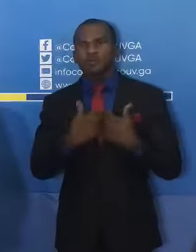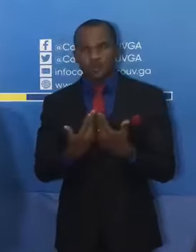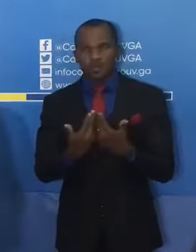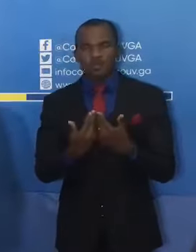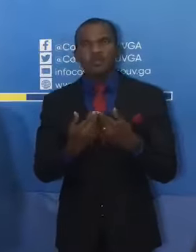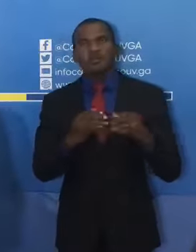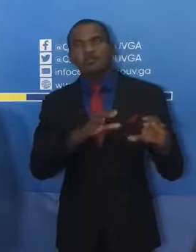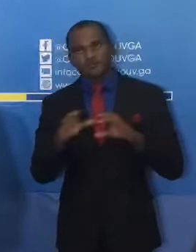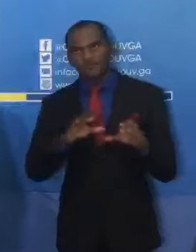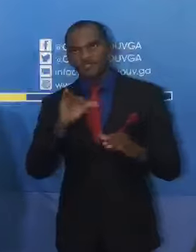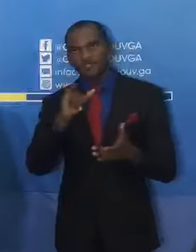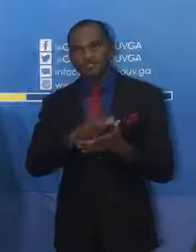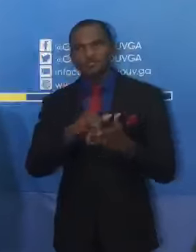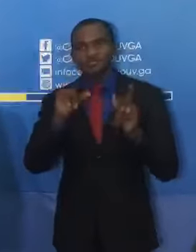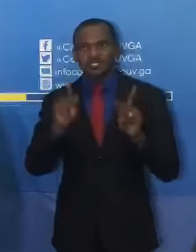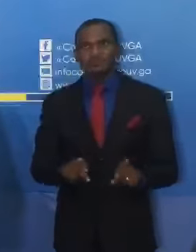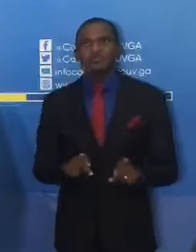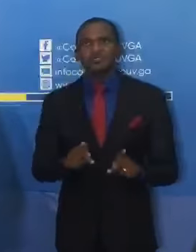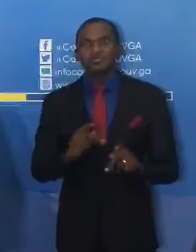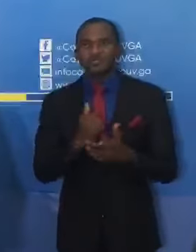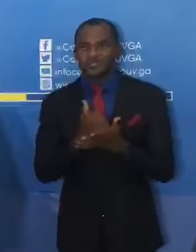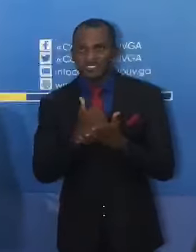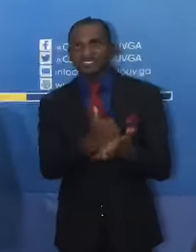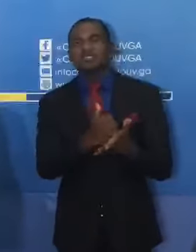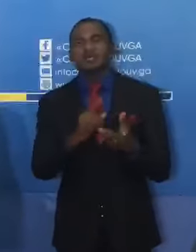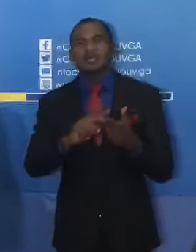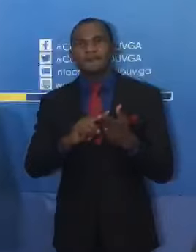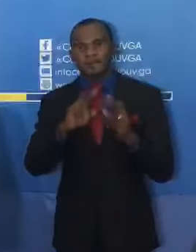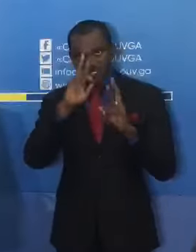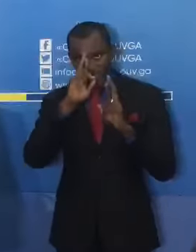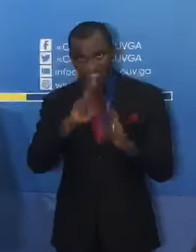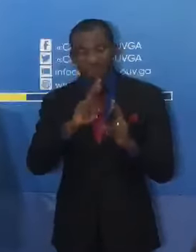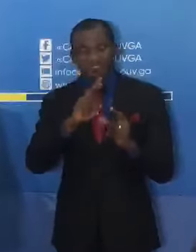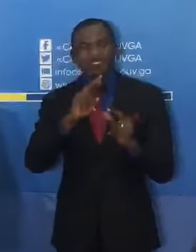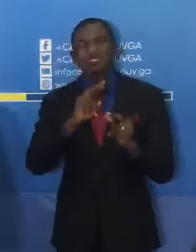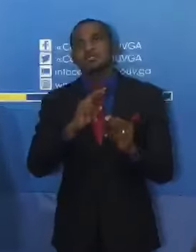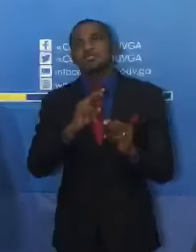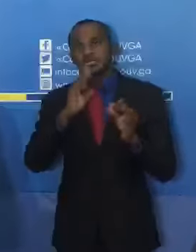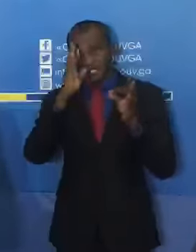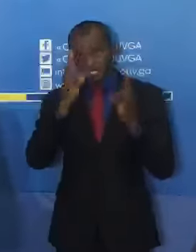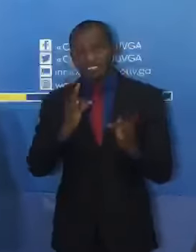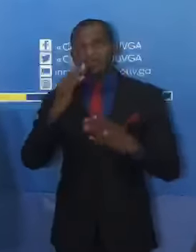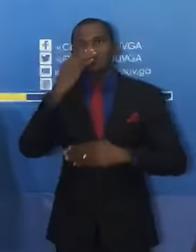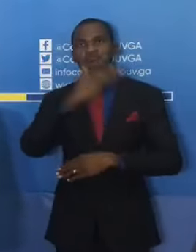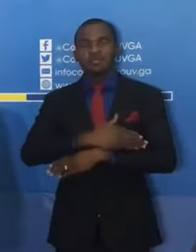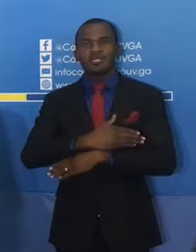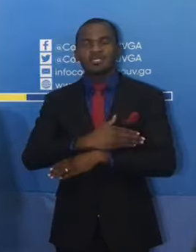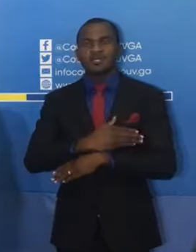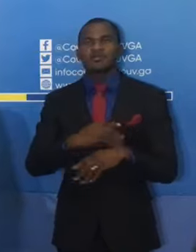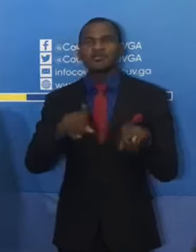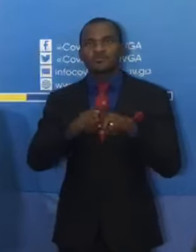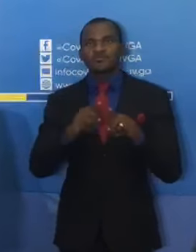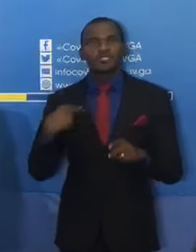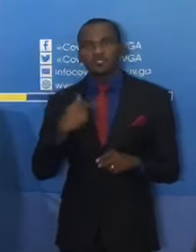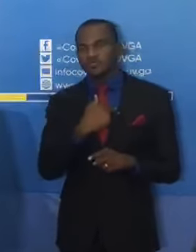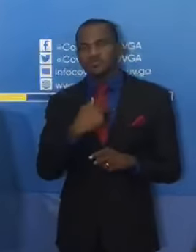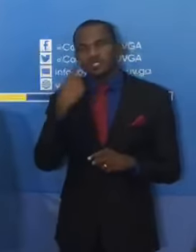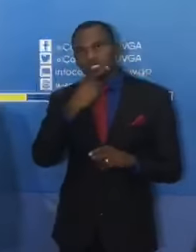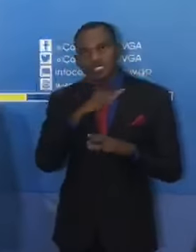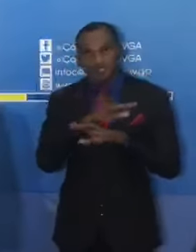ces personnes, en les aidant à appliquer les mesures barrières, mais en faisant également que nous qui ne sommes